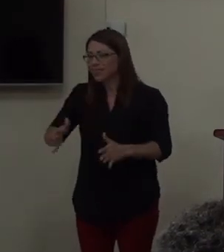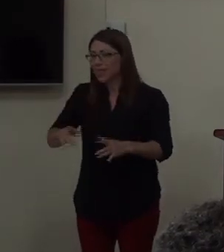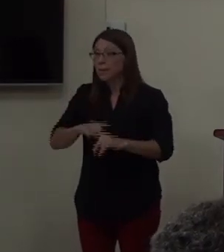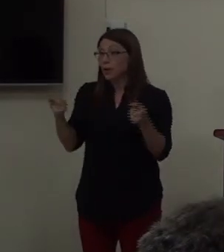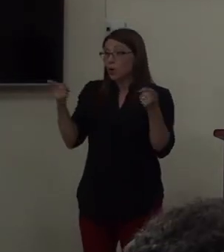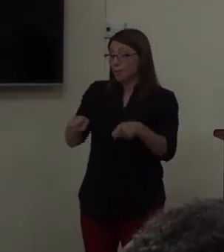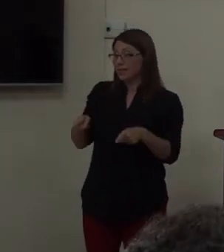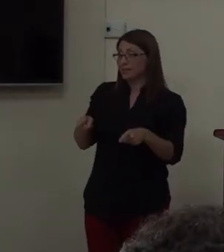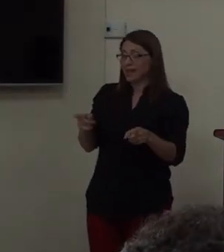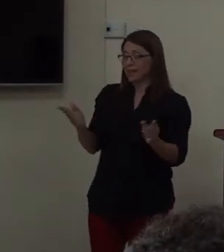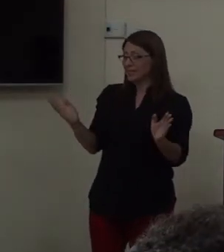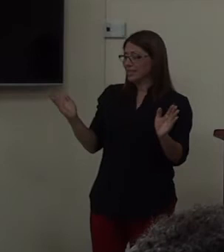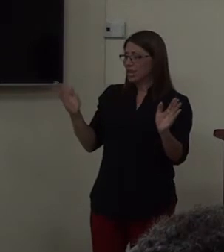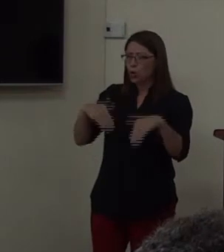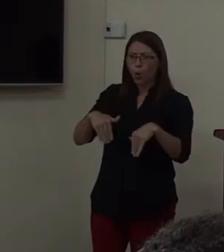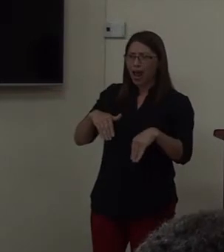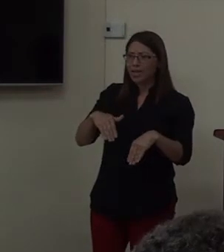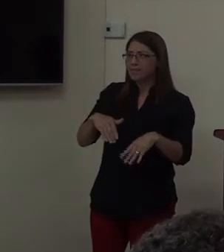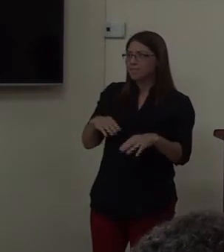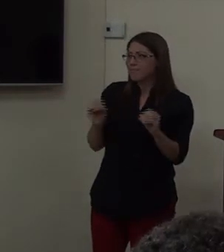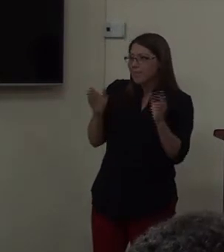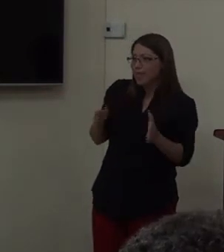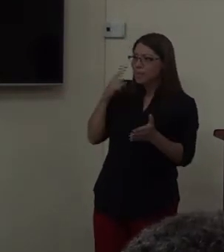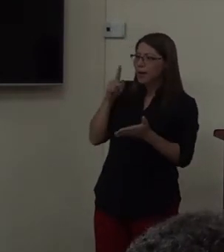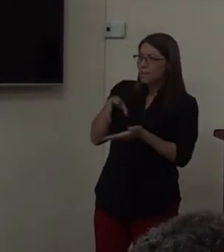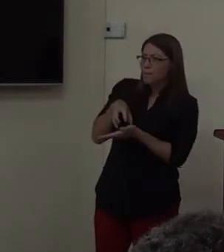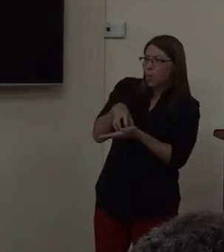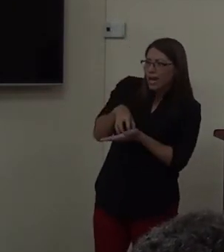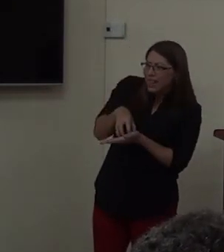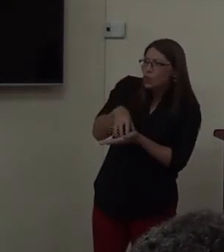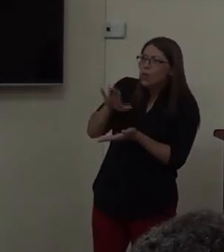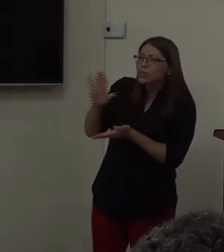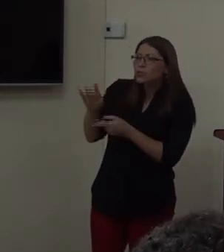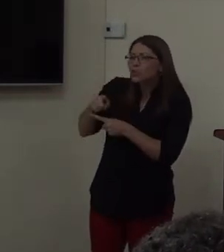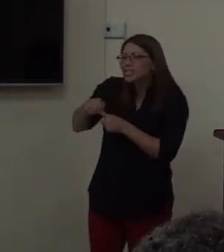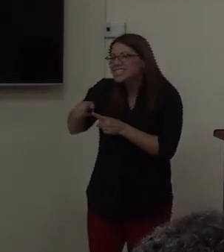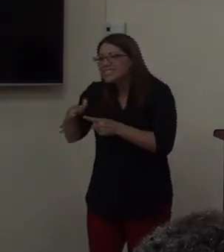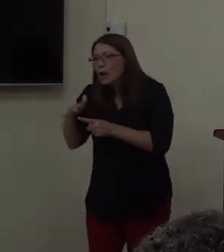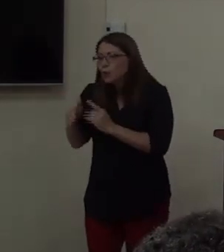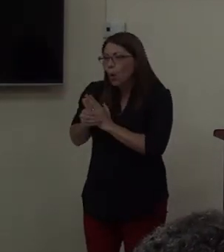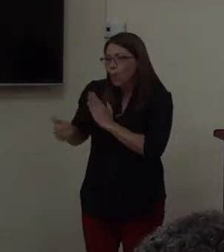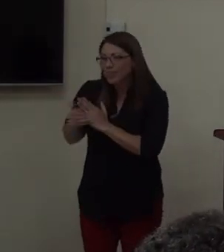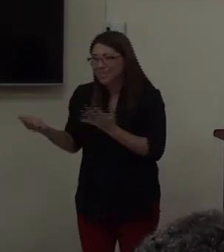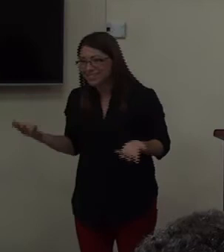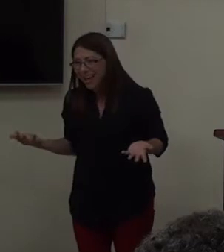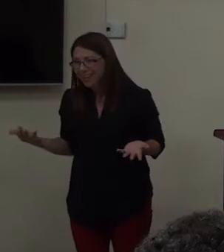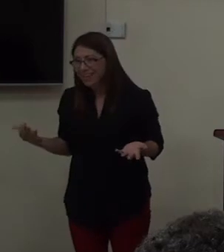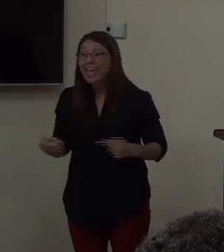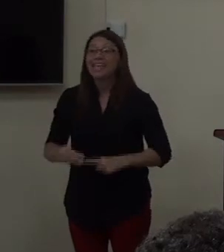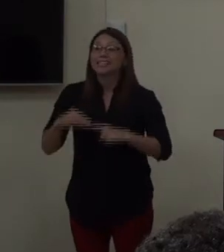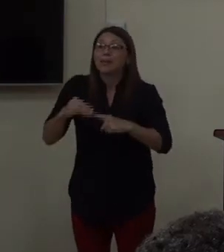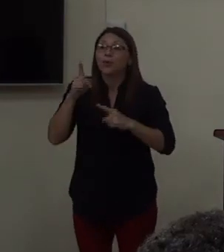hay quien ponga en duda su competencia, ¿verdad? A menos que un lingüista lo